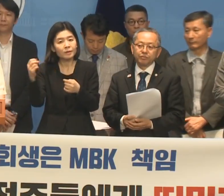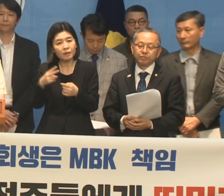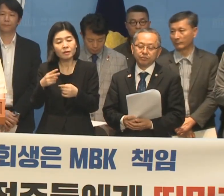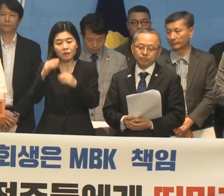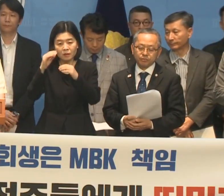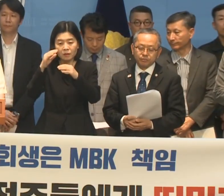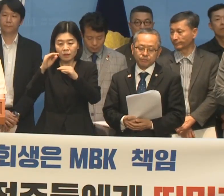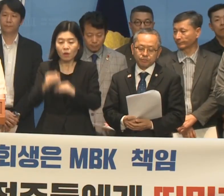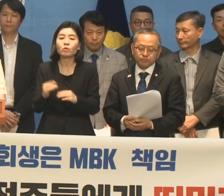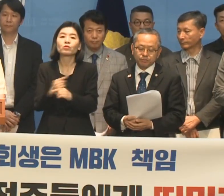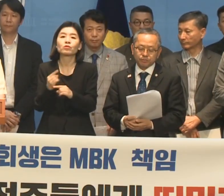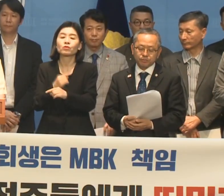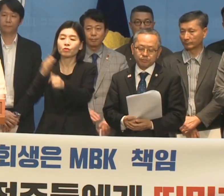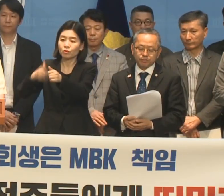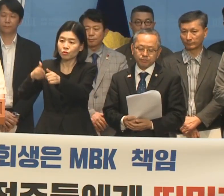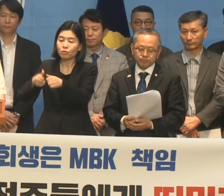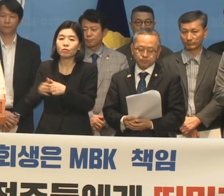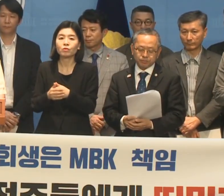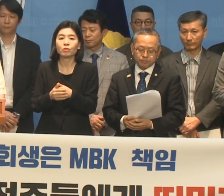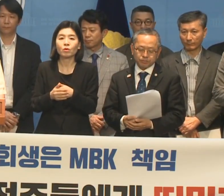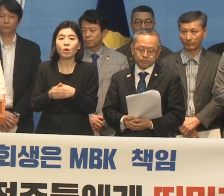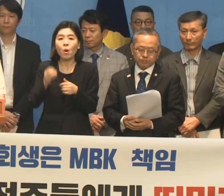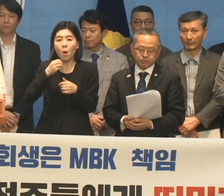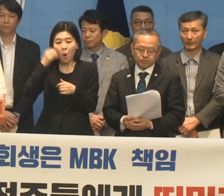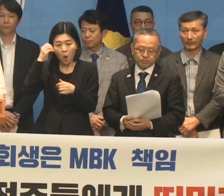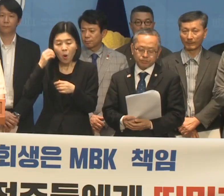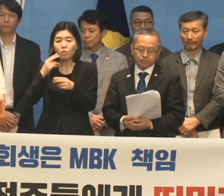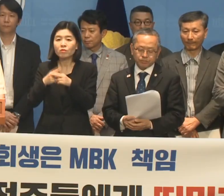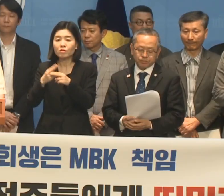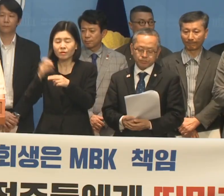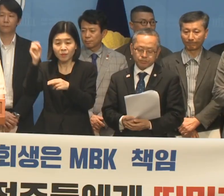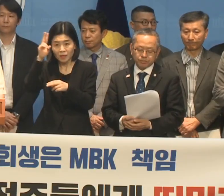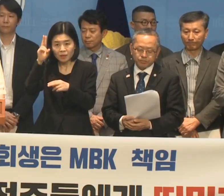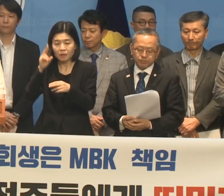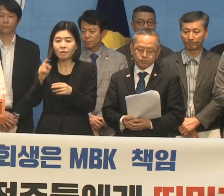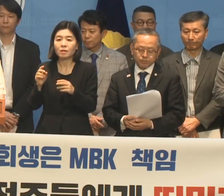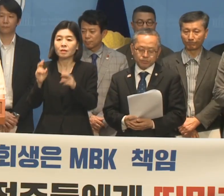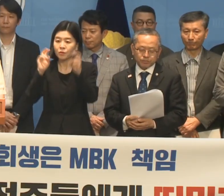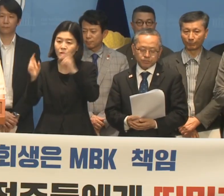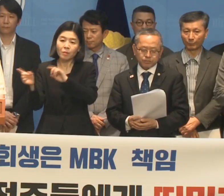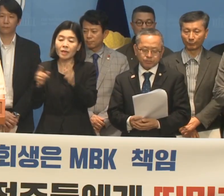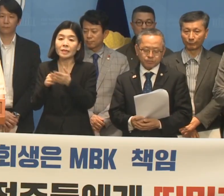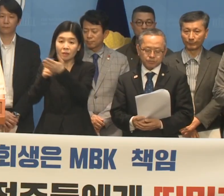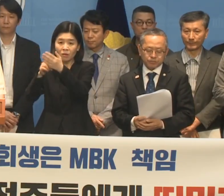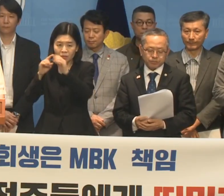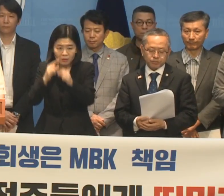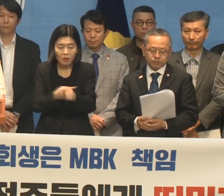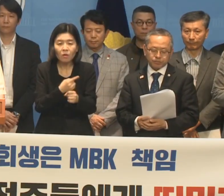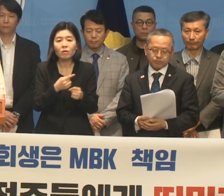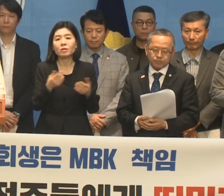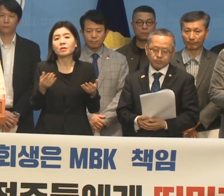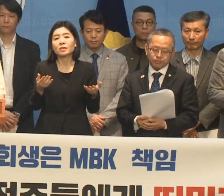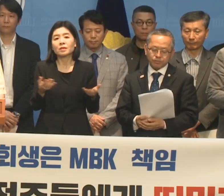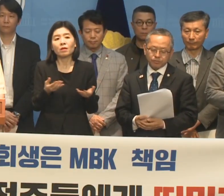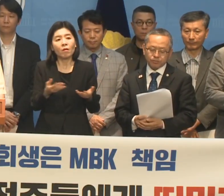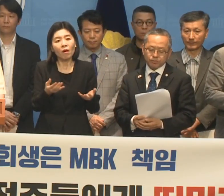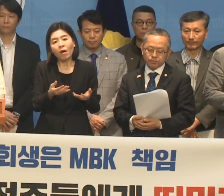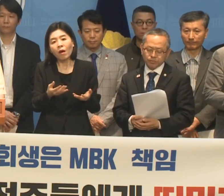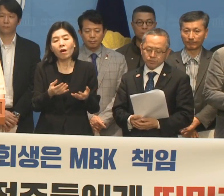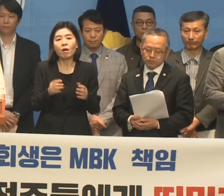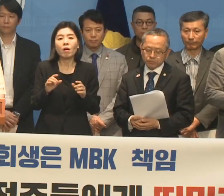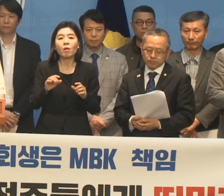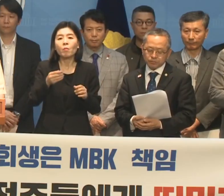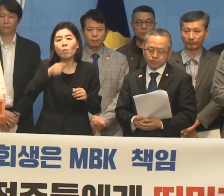바입니다. 홈플러스의 기습적인 기업회생 신청과 불공정한 계약 운영은 수많은 입점 점주들의 생계를 위협하고 있습니다.